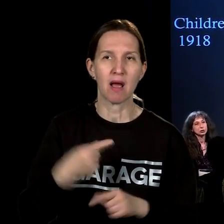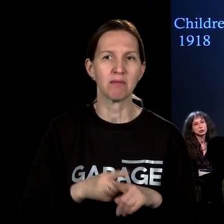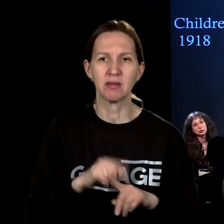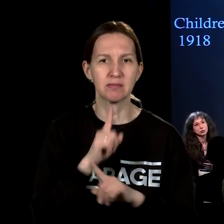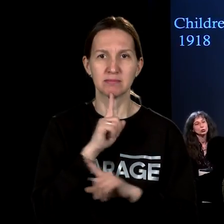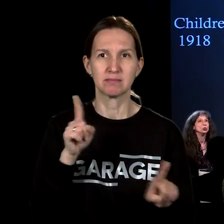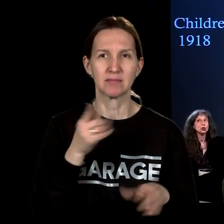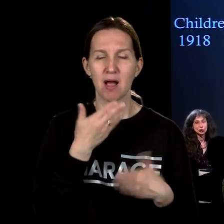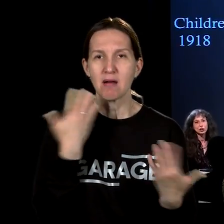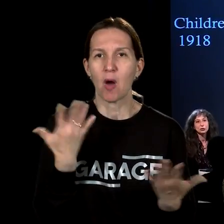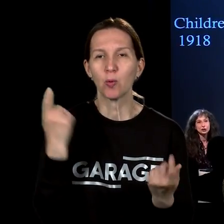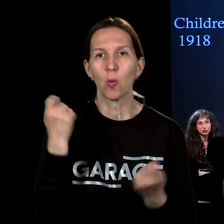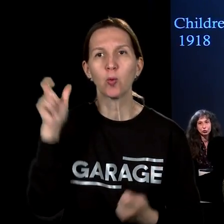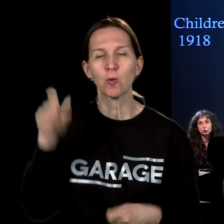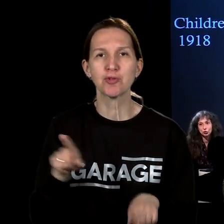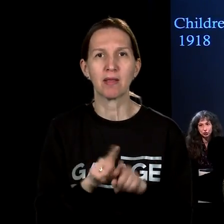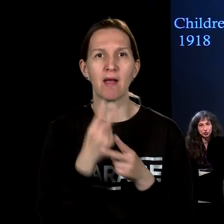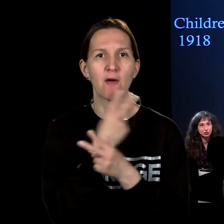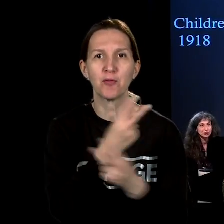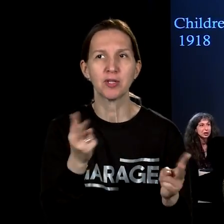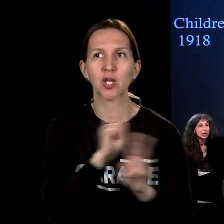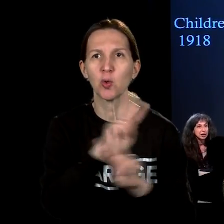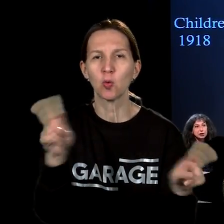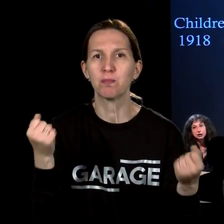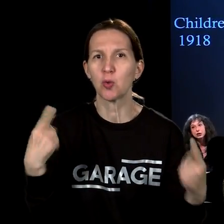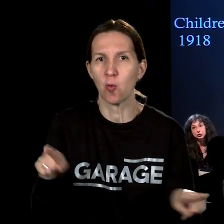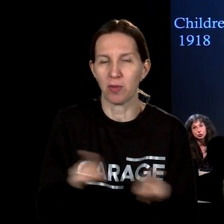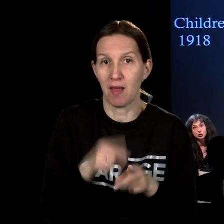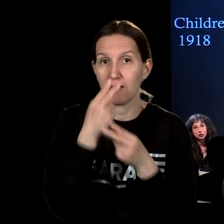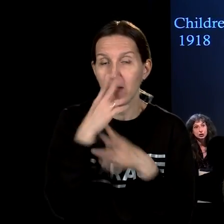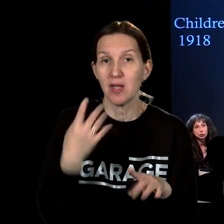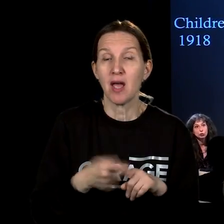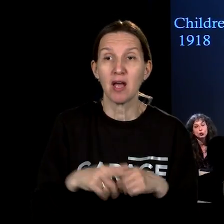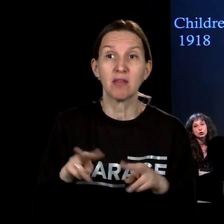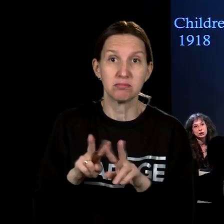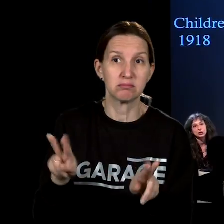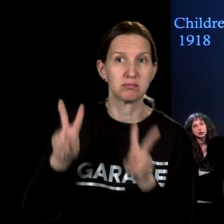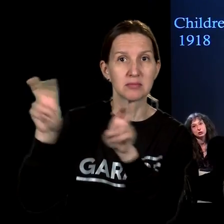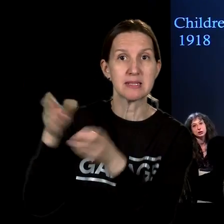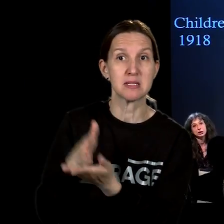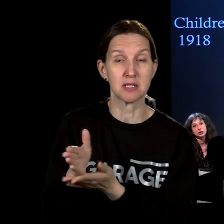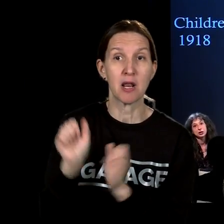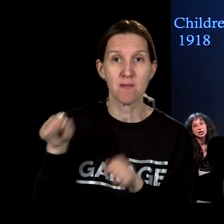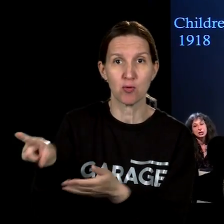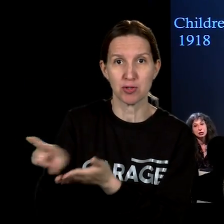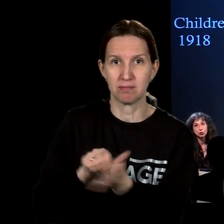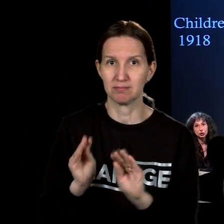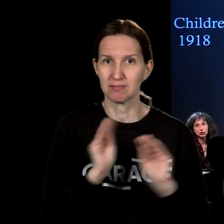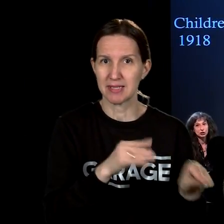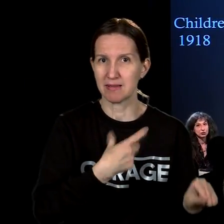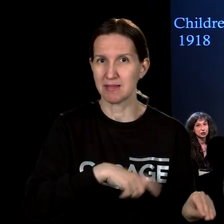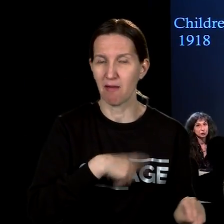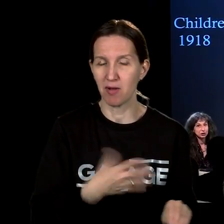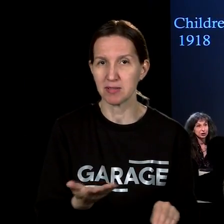вот, как художник так видит, и никто больше так не видит, а это стиль, как другие стили, которые можно стилизовать. И